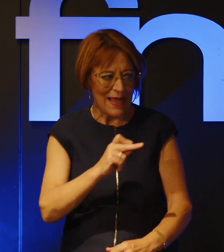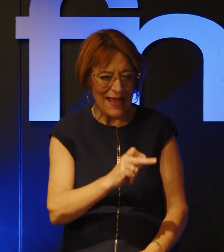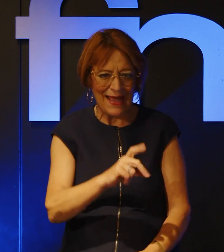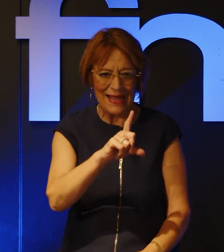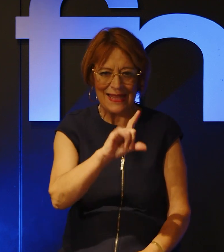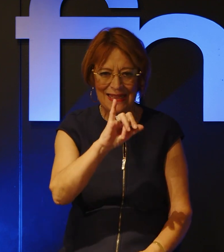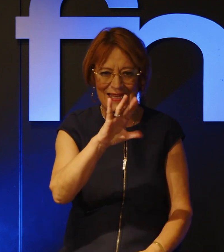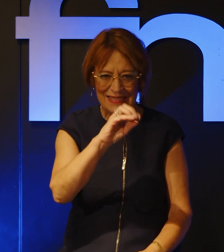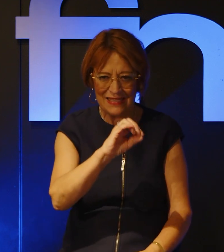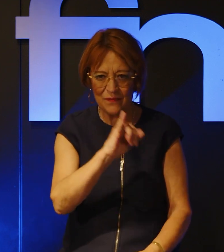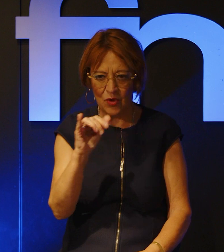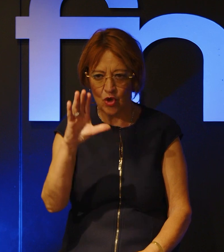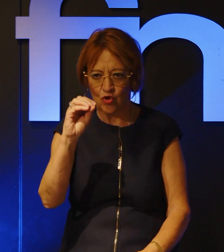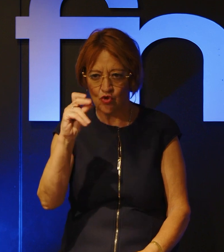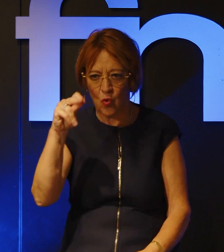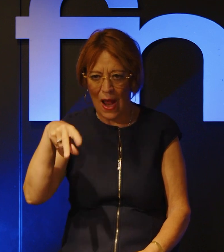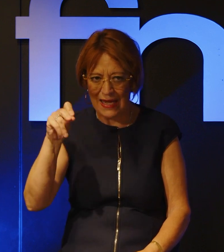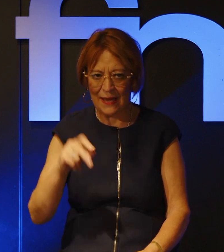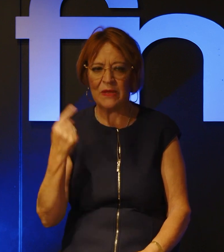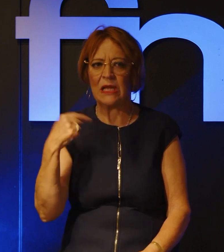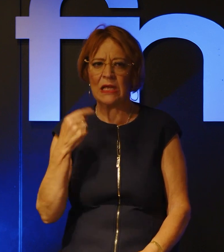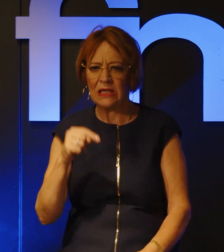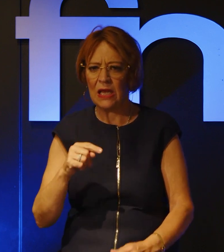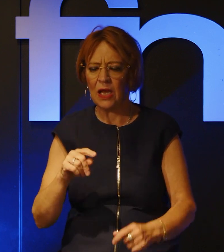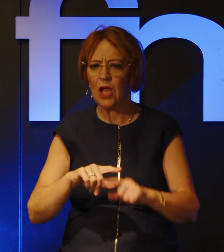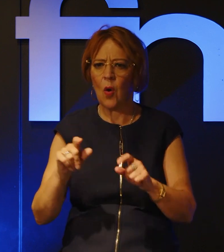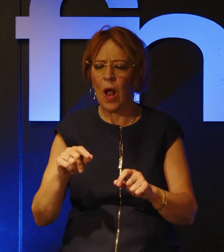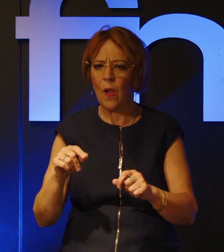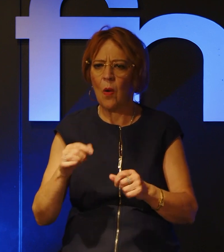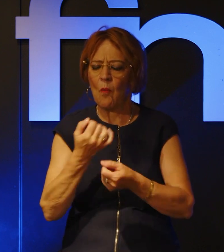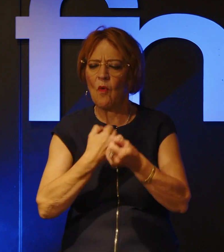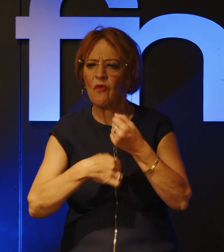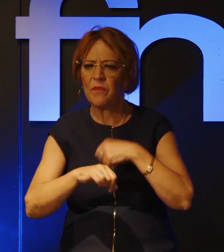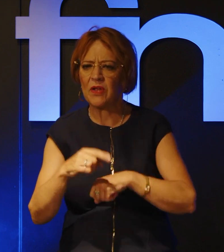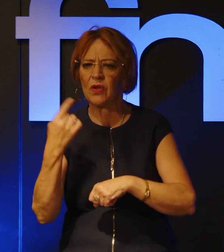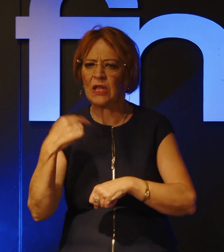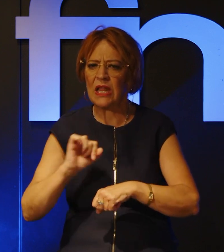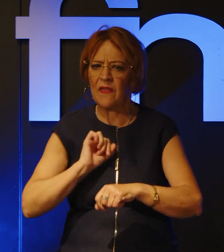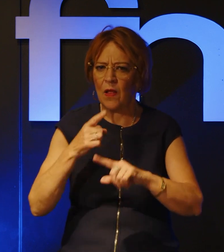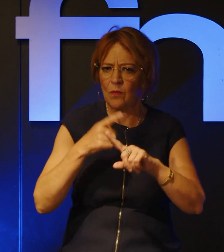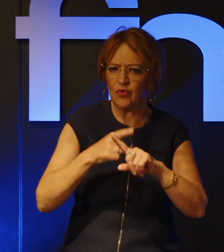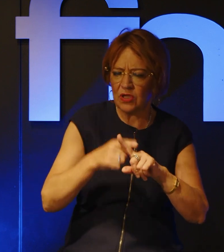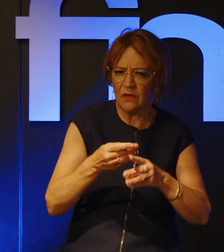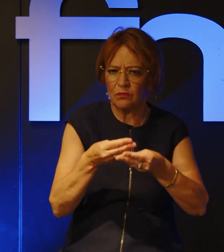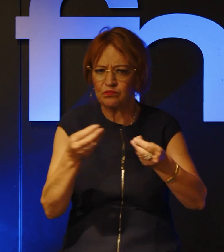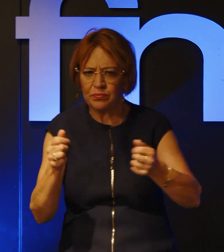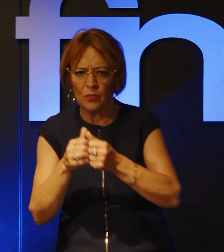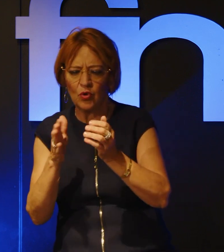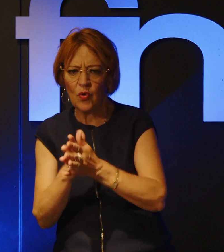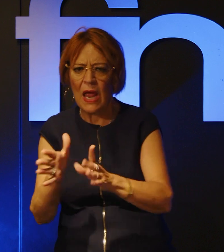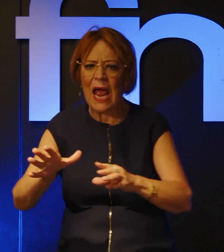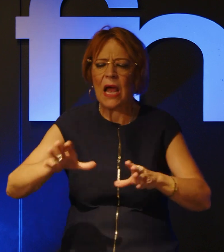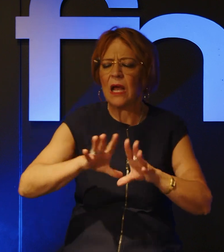Joana Gonçalves apesar dos movimentos de valorização como Body positivity a neutrality que defendem a